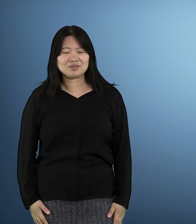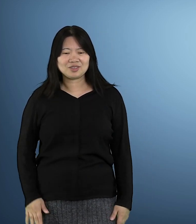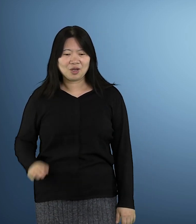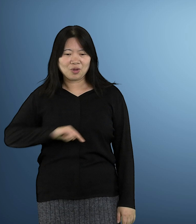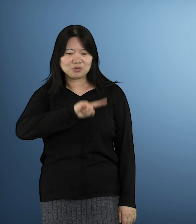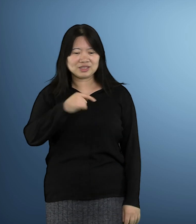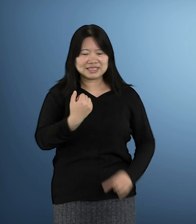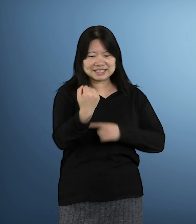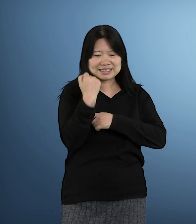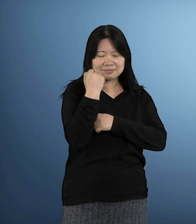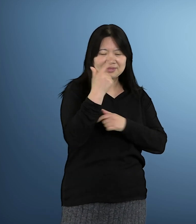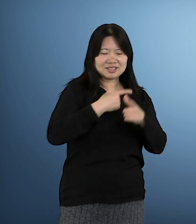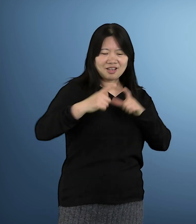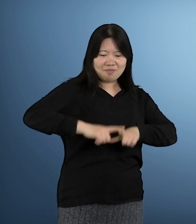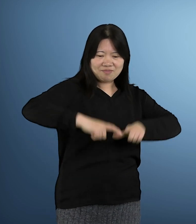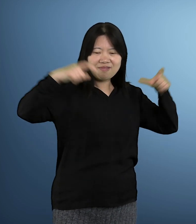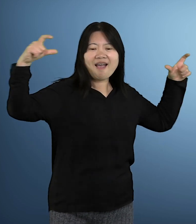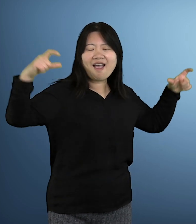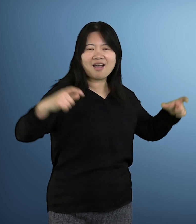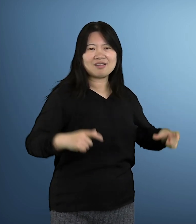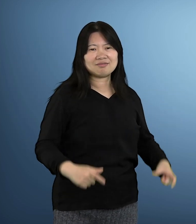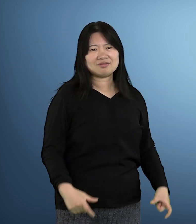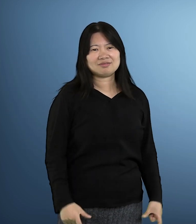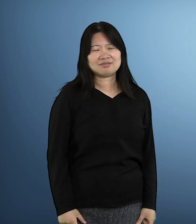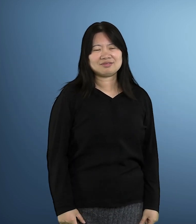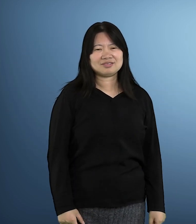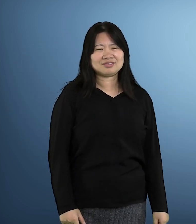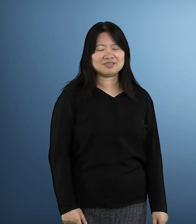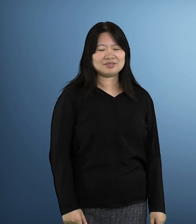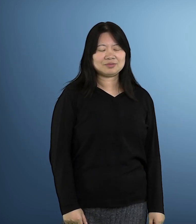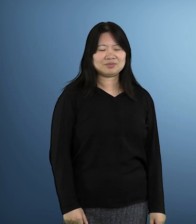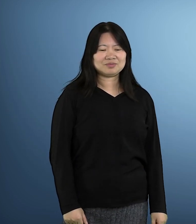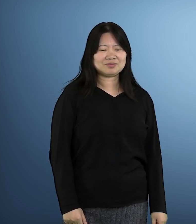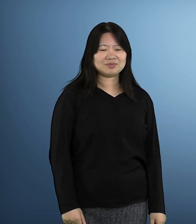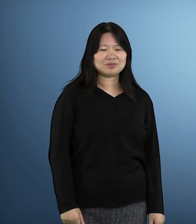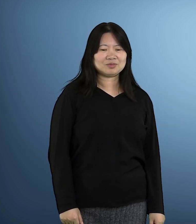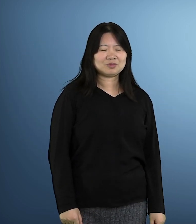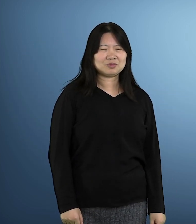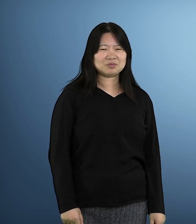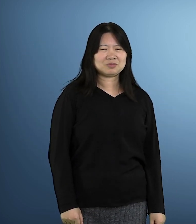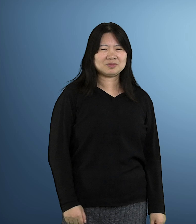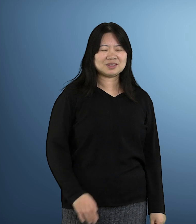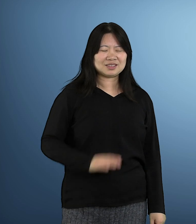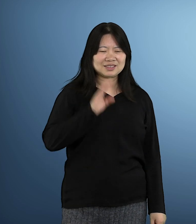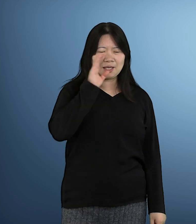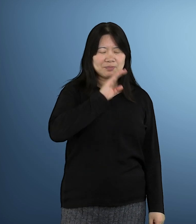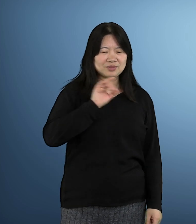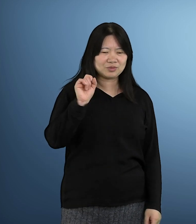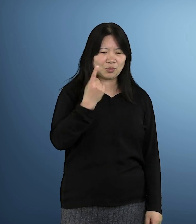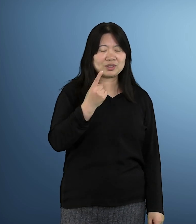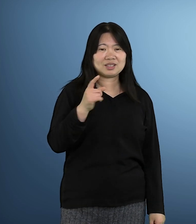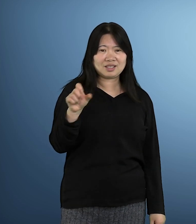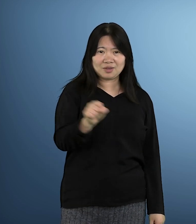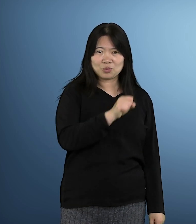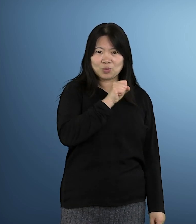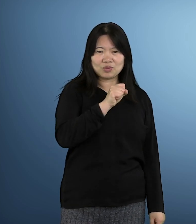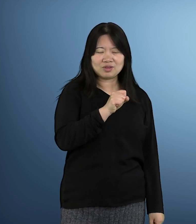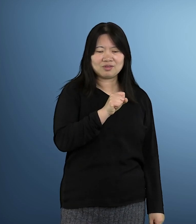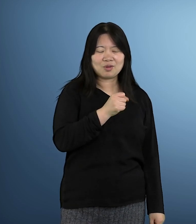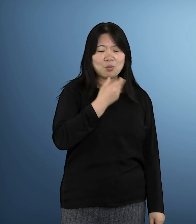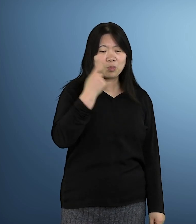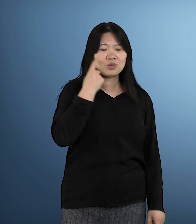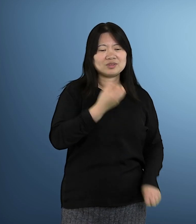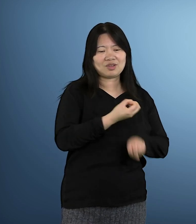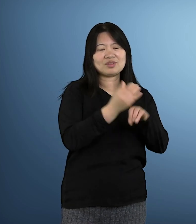우리 영향력을 좀 확대하자. 이런 순수하지 못한 동기로 또